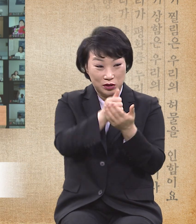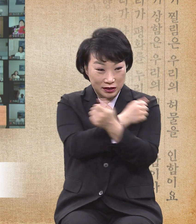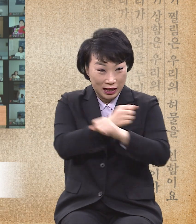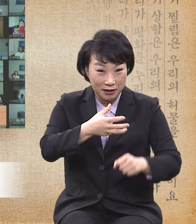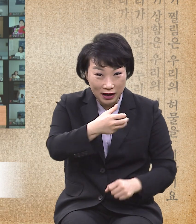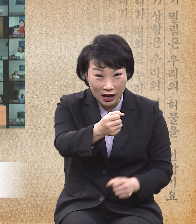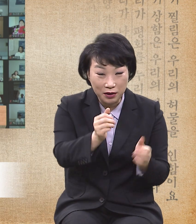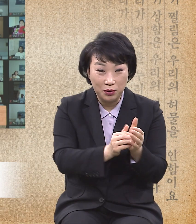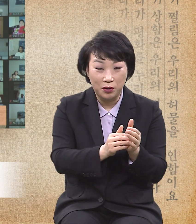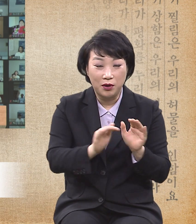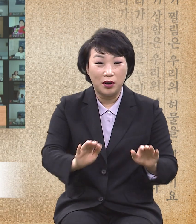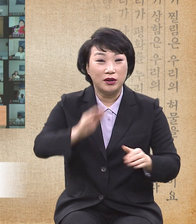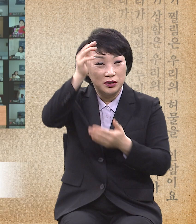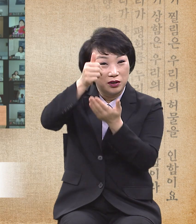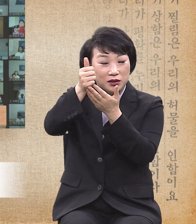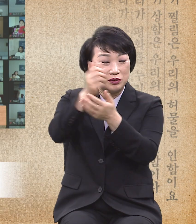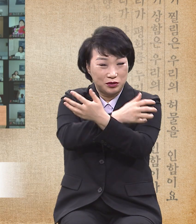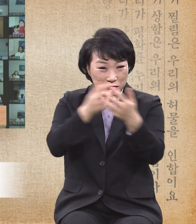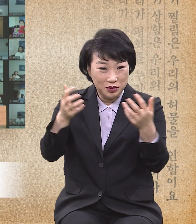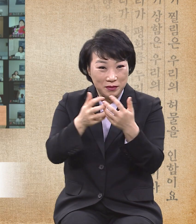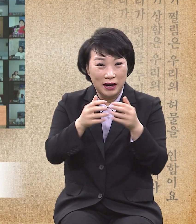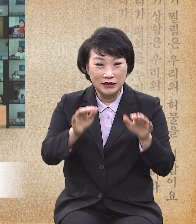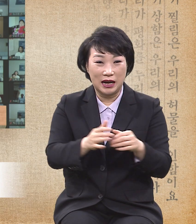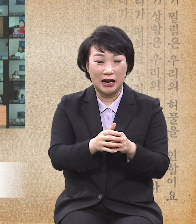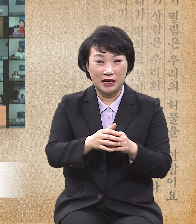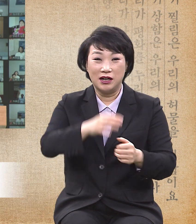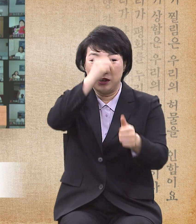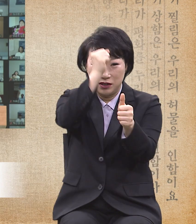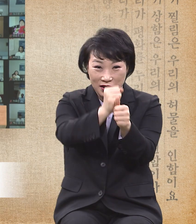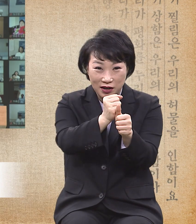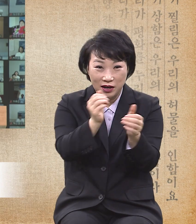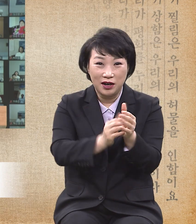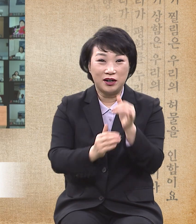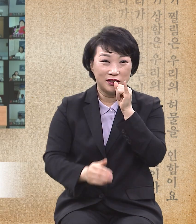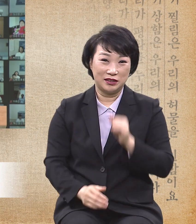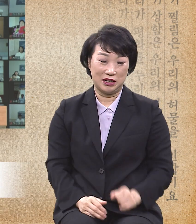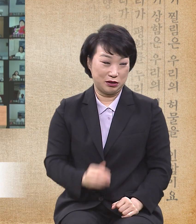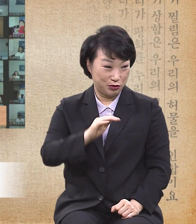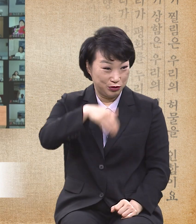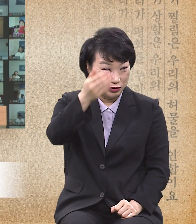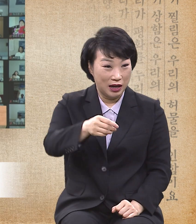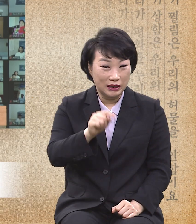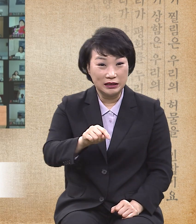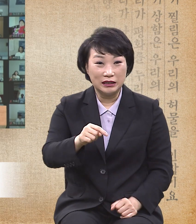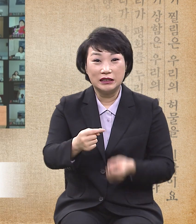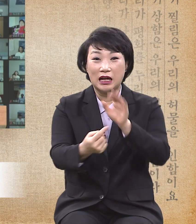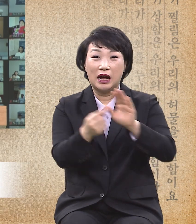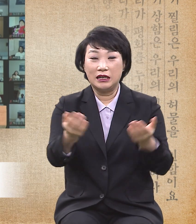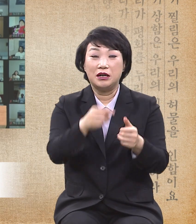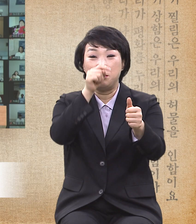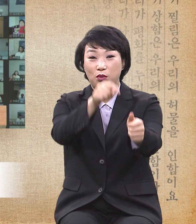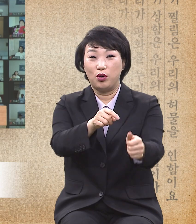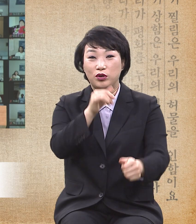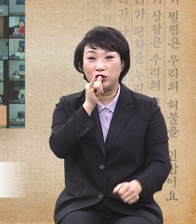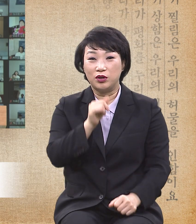제사함 받고 성령이 충만해서 인치해진 다음에 일어날 일을 명령합니다.